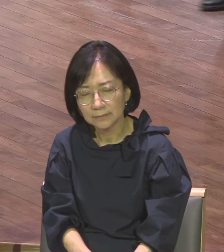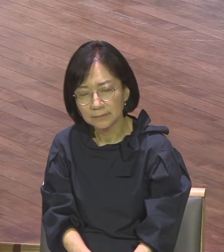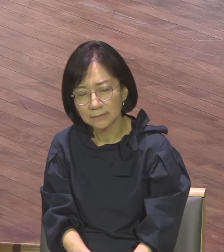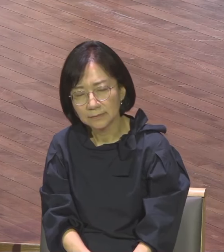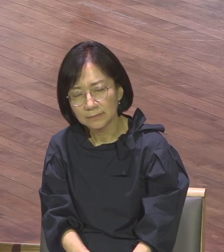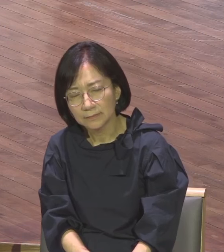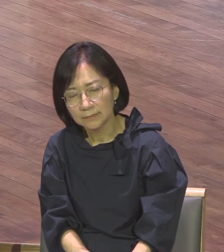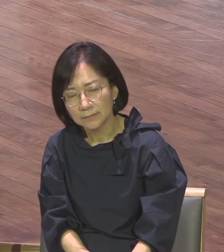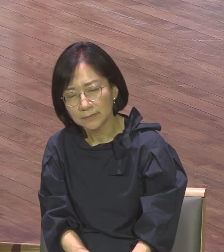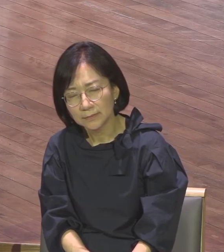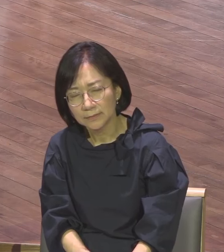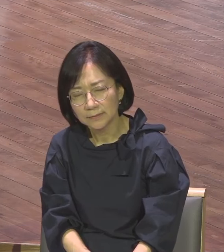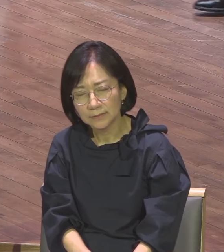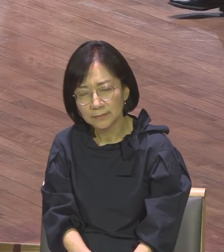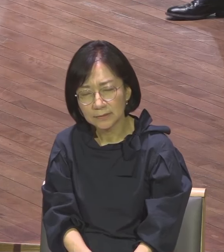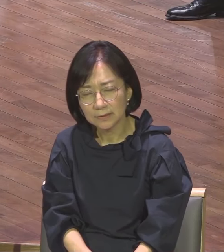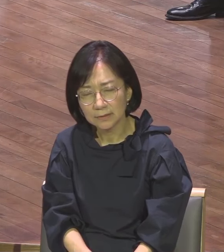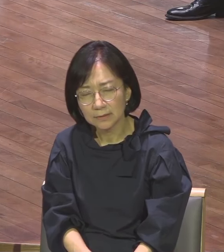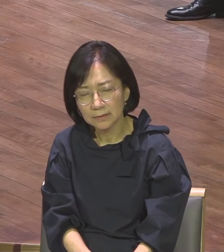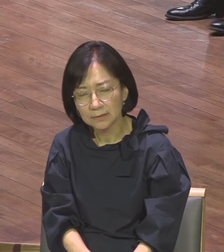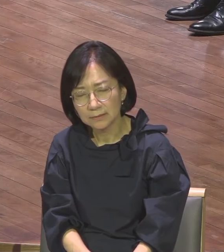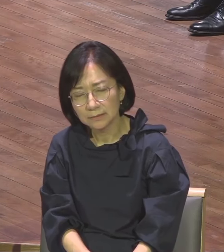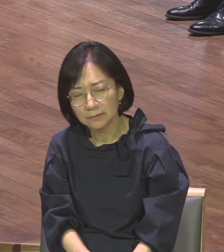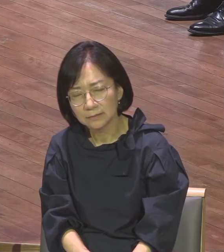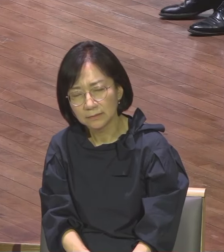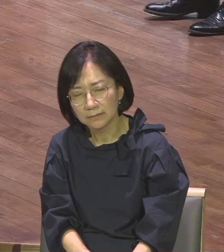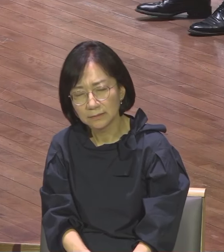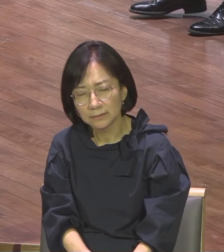일어날 수 있도록 주의 성령께서 역사하여